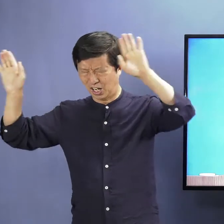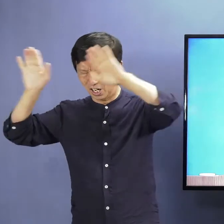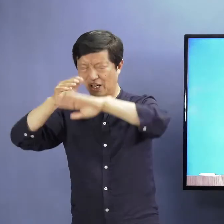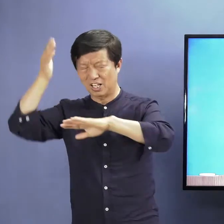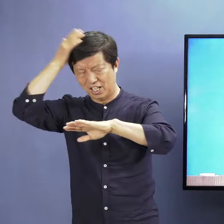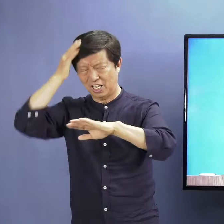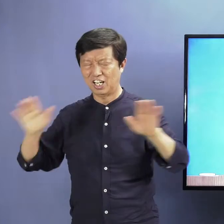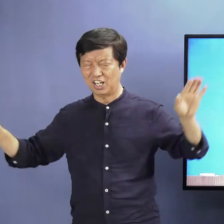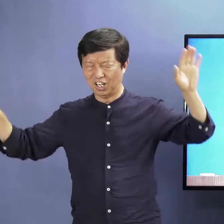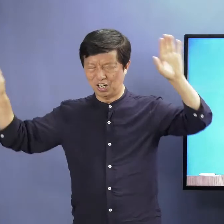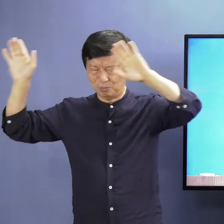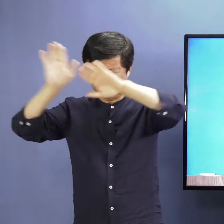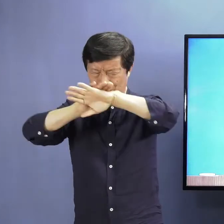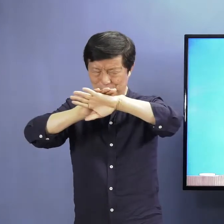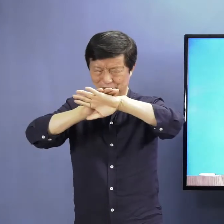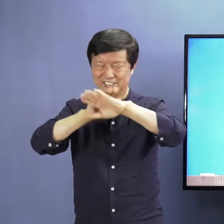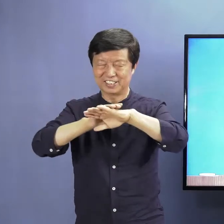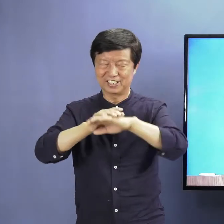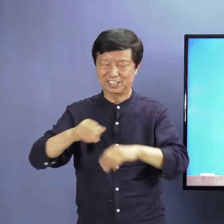지금 오른쪽에